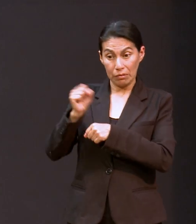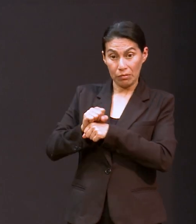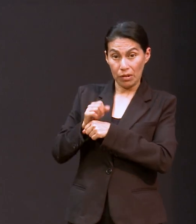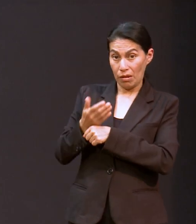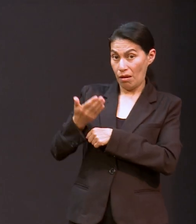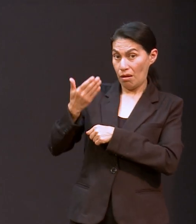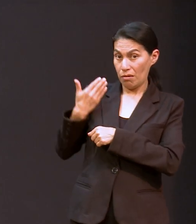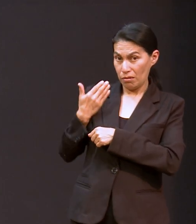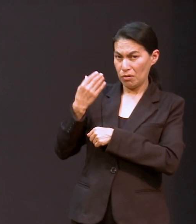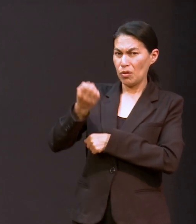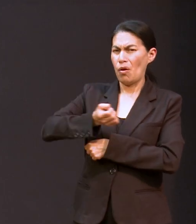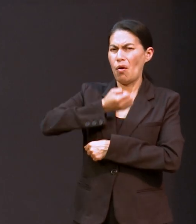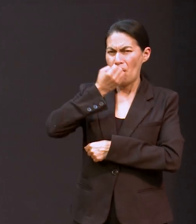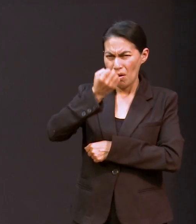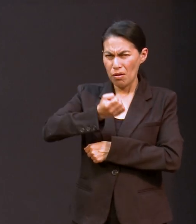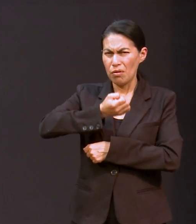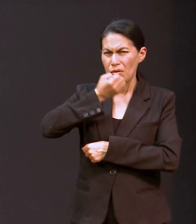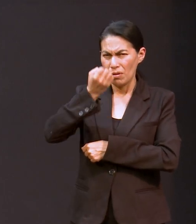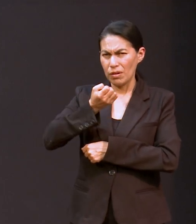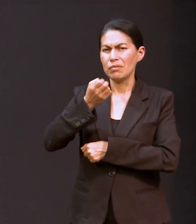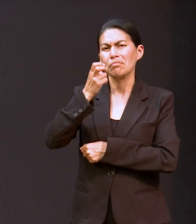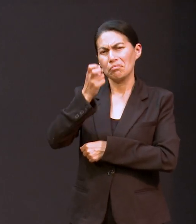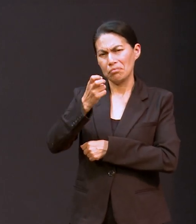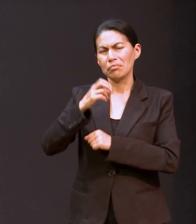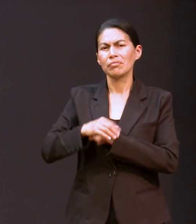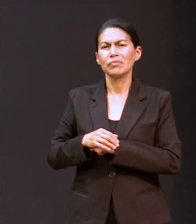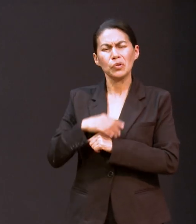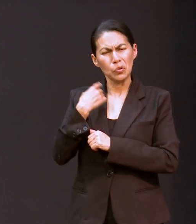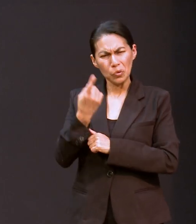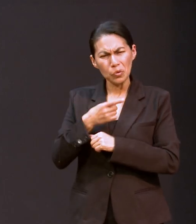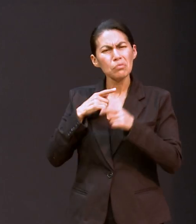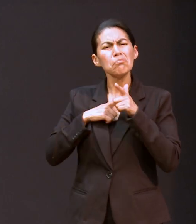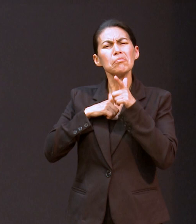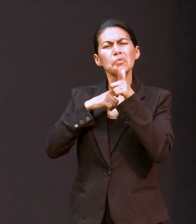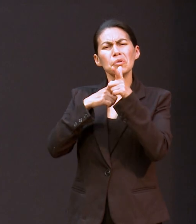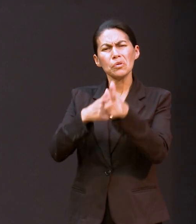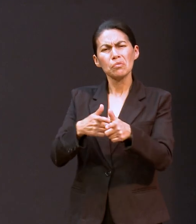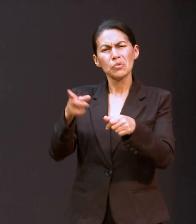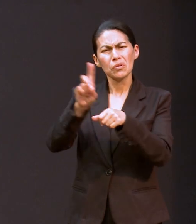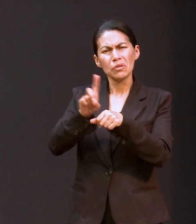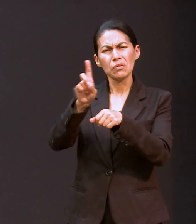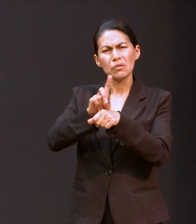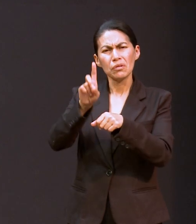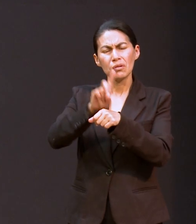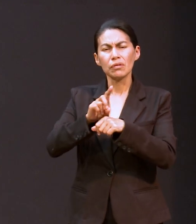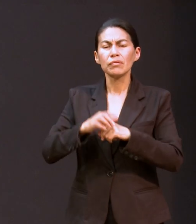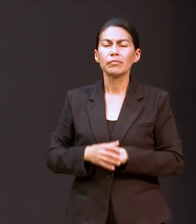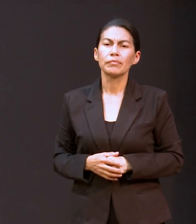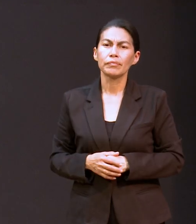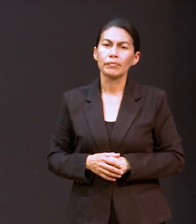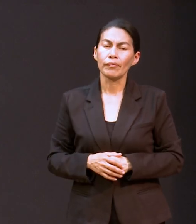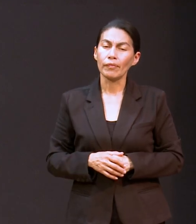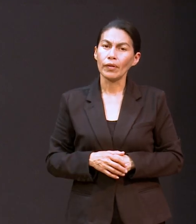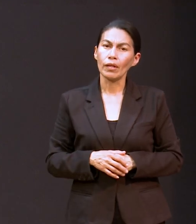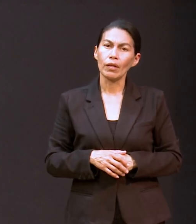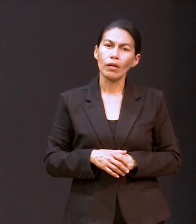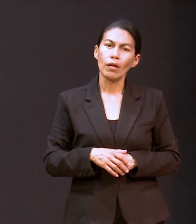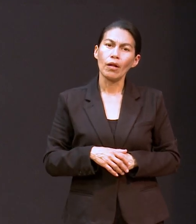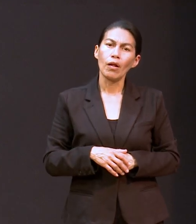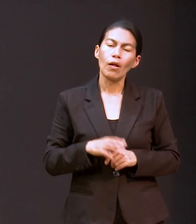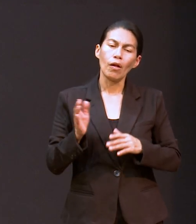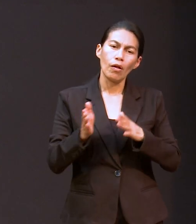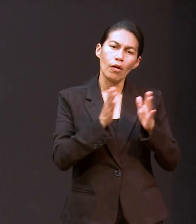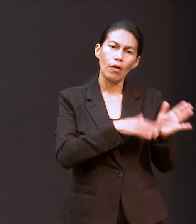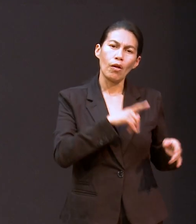desde la semana pasada hemos estado orando por eso y Seguiremos orando todos los días